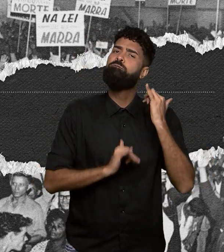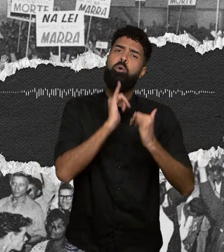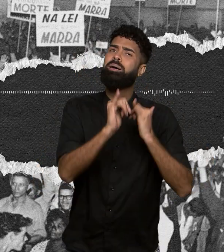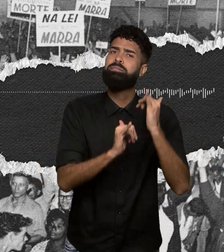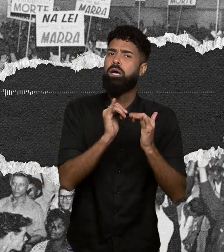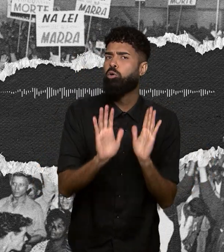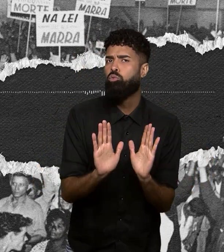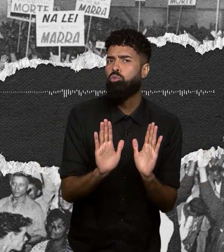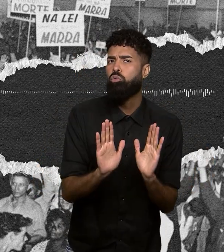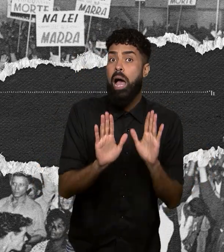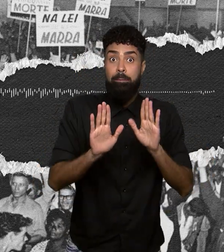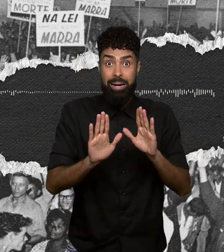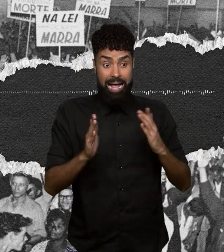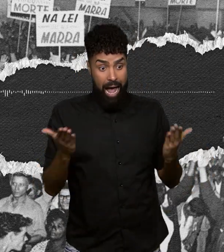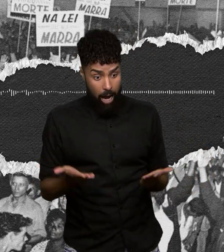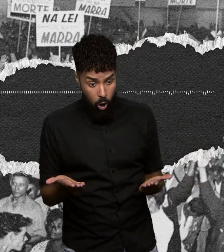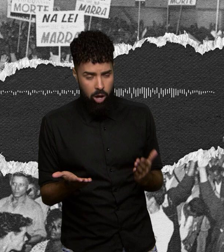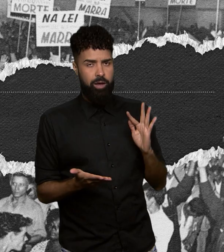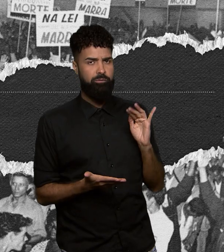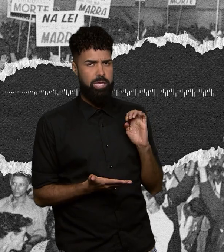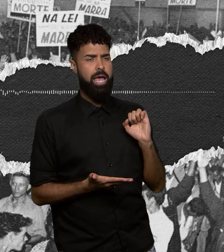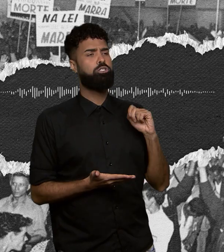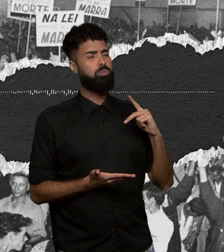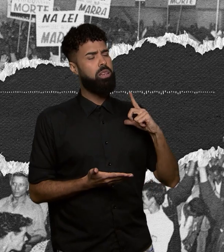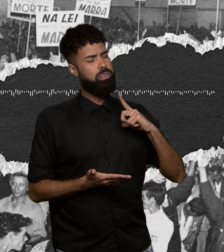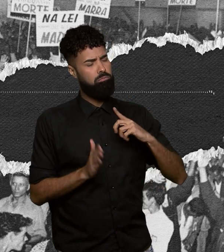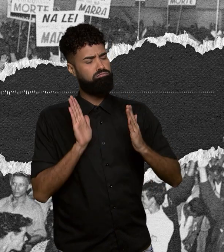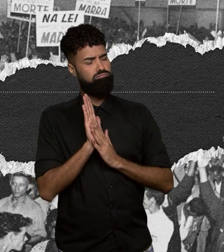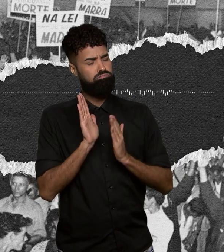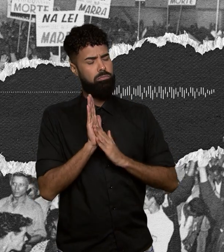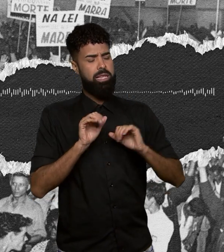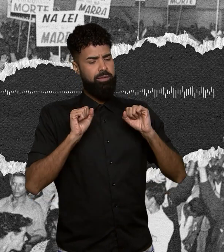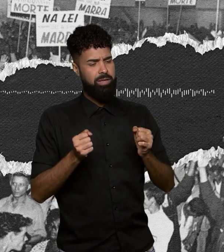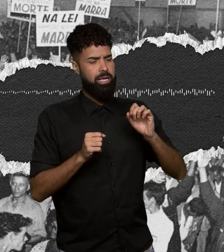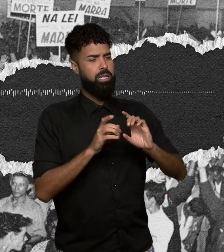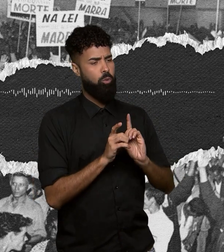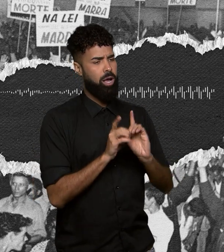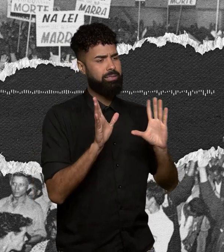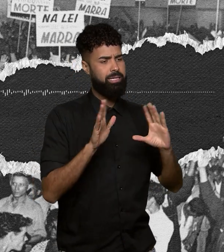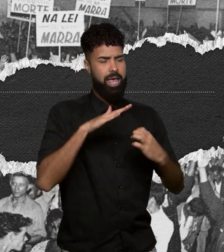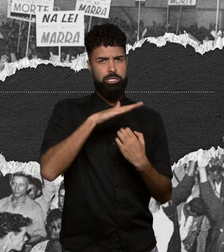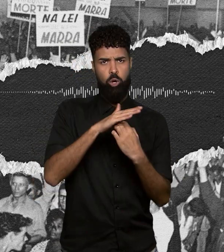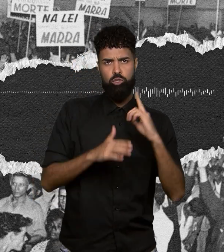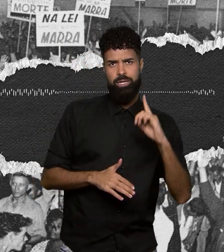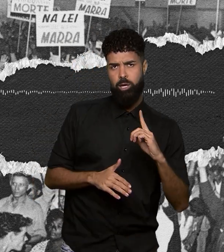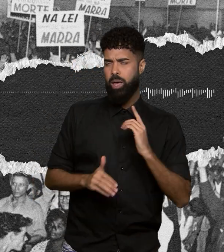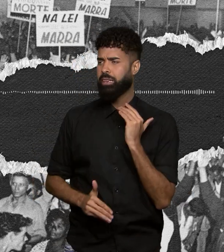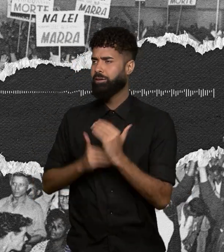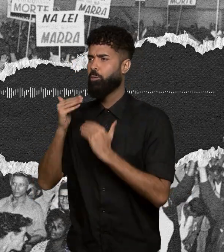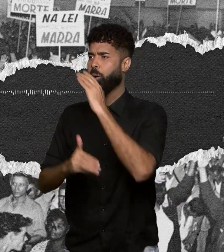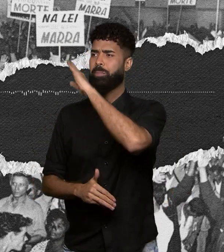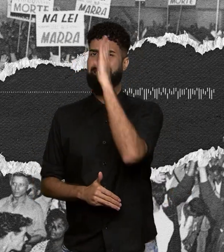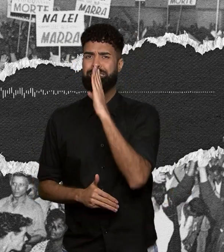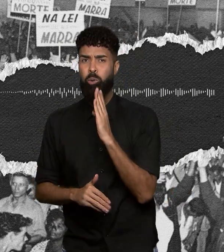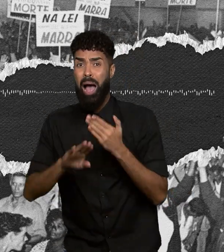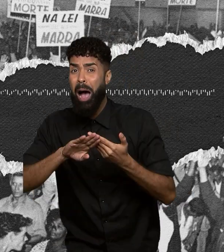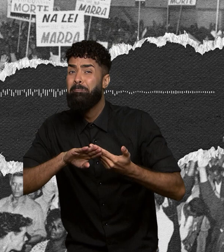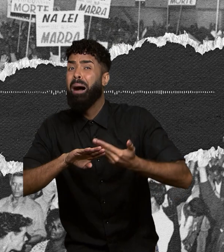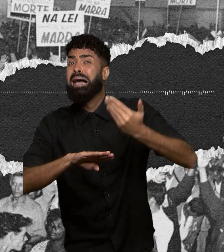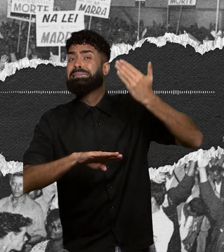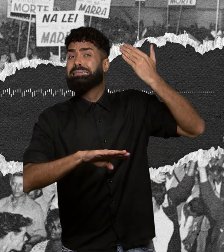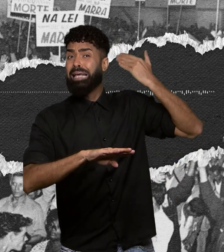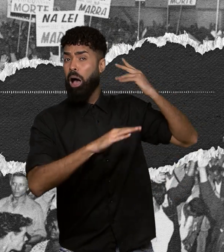Fiesp temse pautado pela defesa da democracia do estado de direito e pelo desenvolvimento do Brasil Eventos do passado que